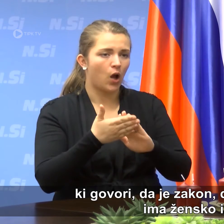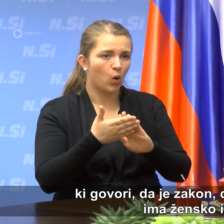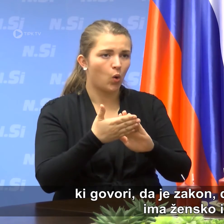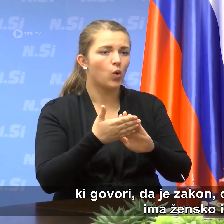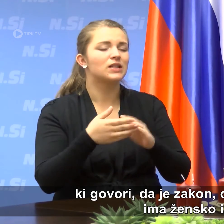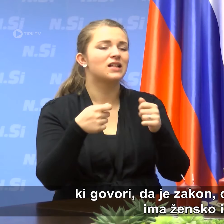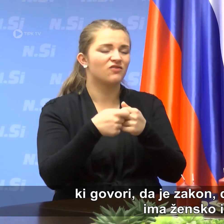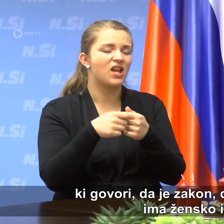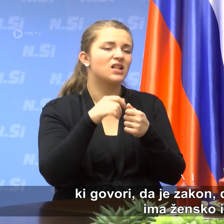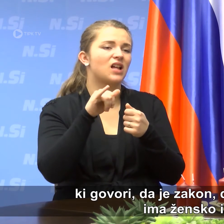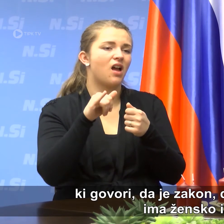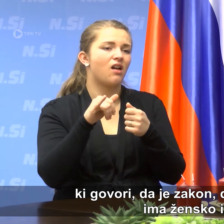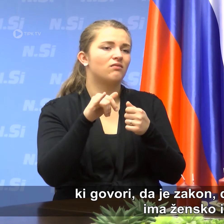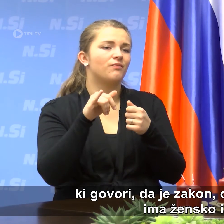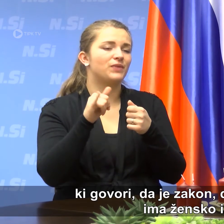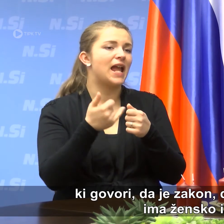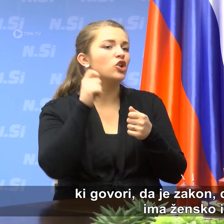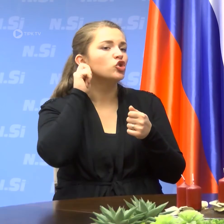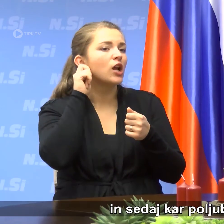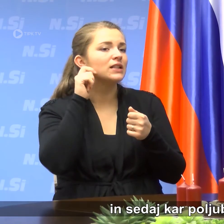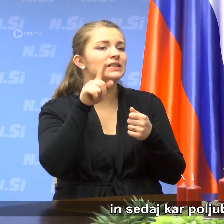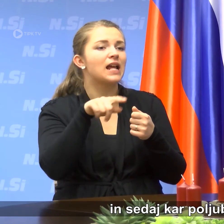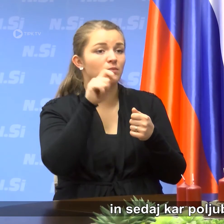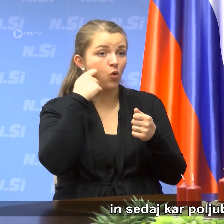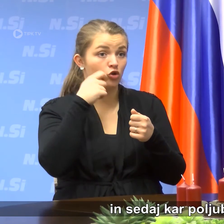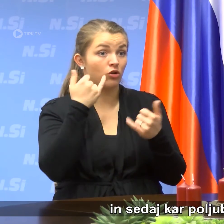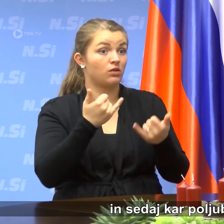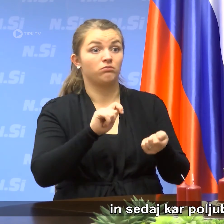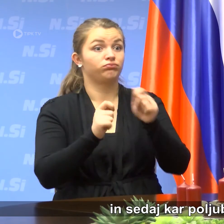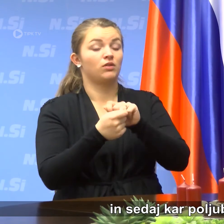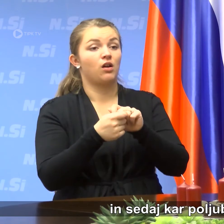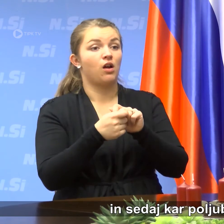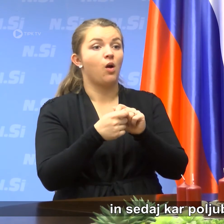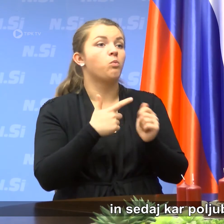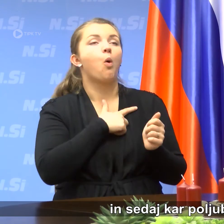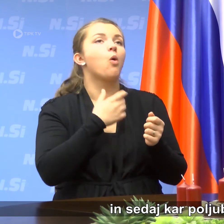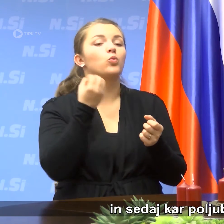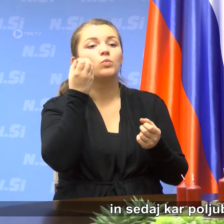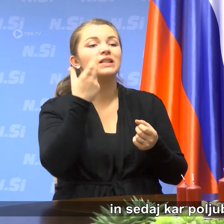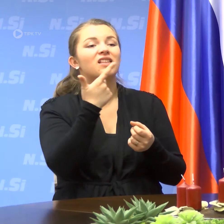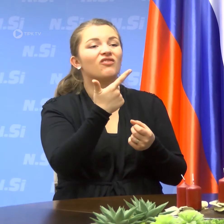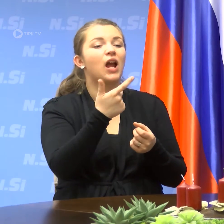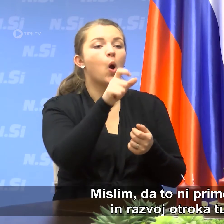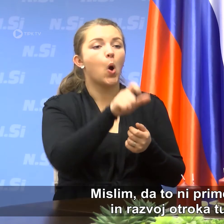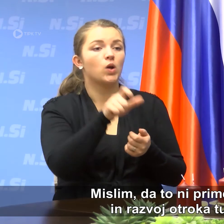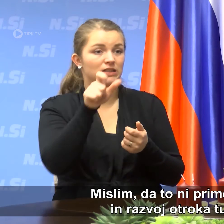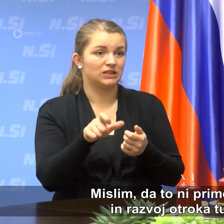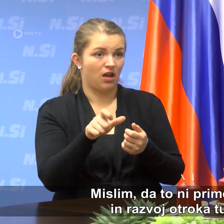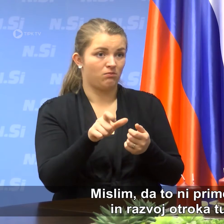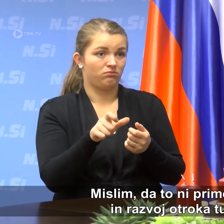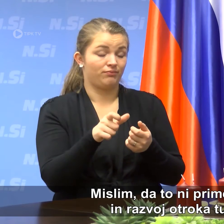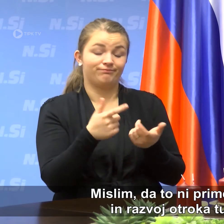je zakonska zveza ma ženske in moškega in sedaj kar poljubnih dveh oseb. Mislim,